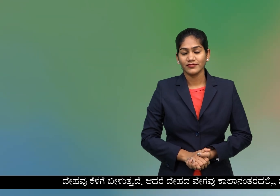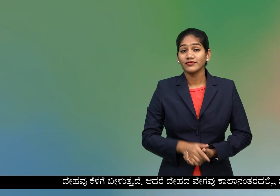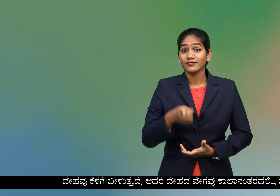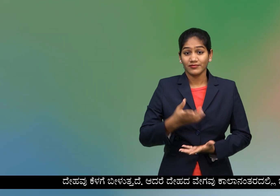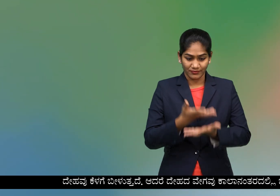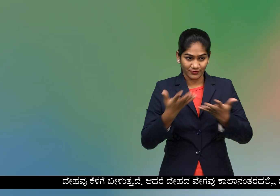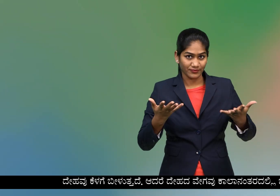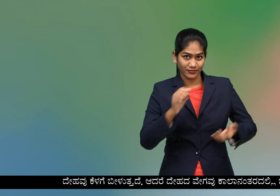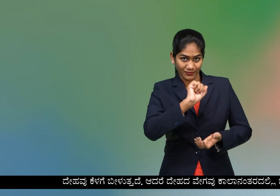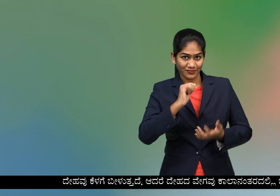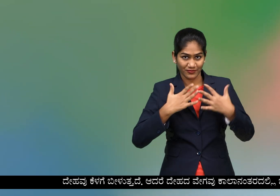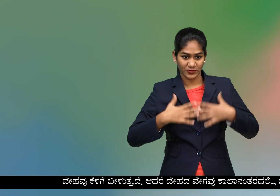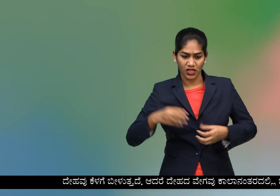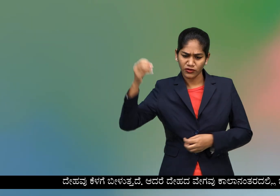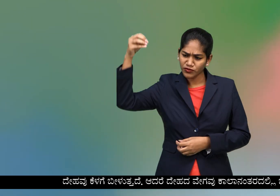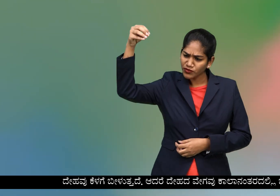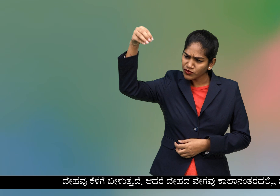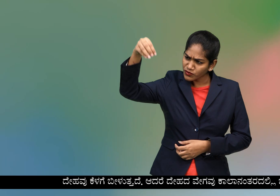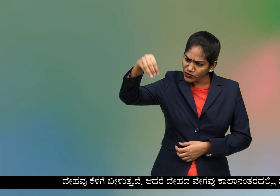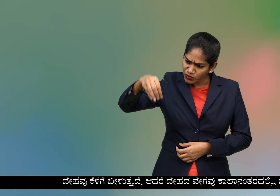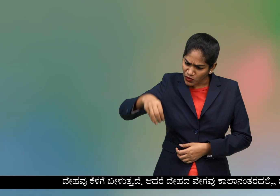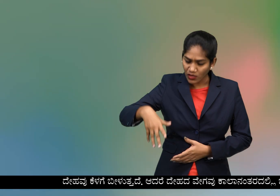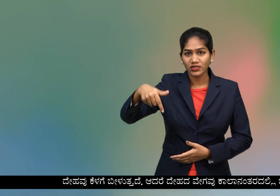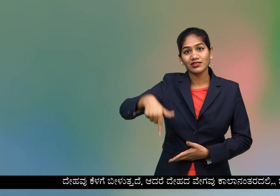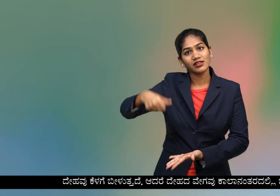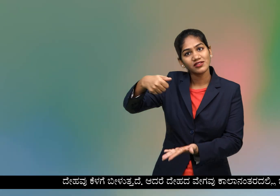ದೇಹವು ಕೆಳಗೆ ಬೀಳುತ್ತದೆ. ಆದರೆ ದೇಹದ ವೇಗವು